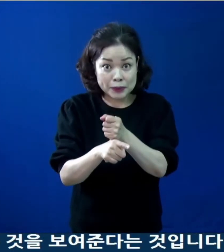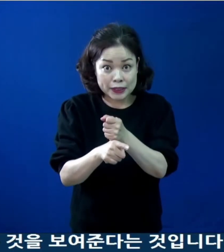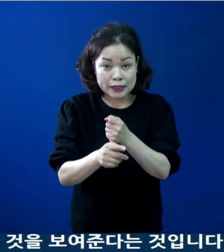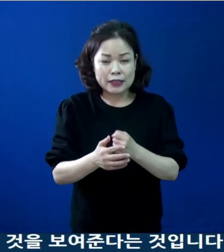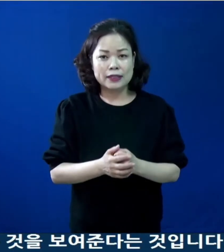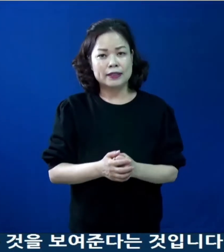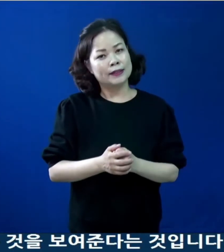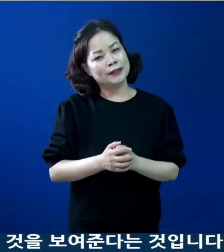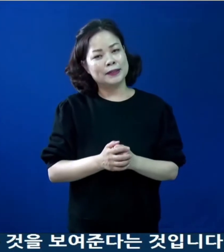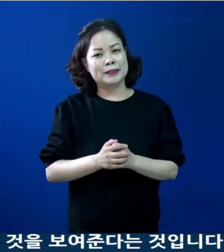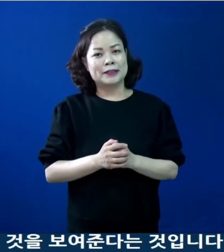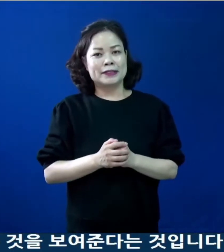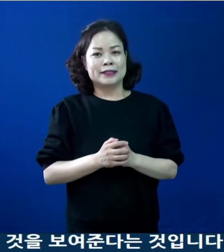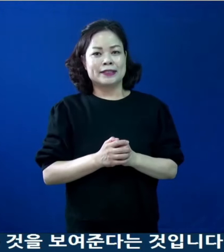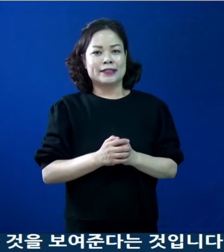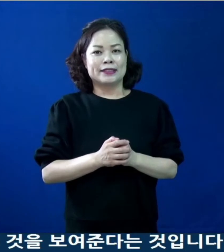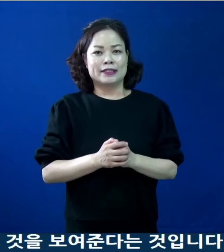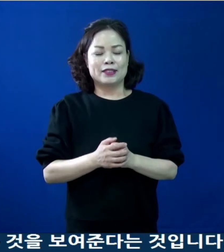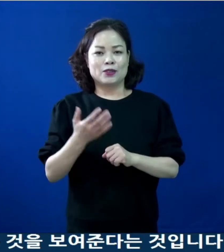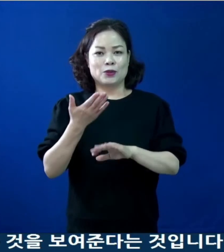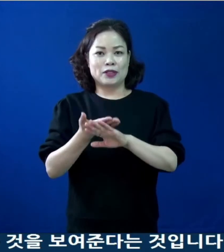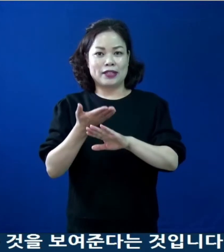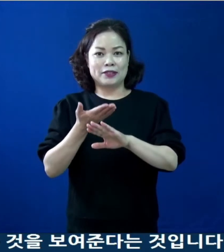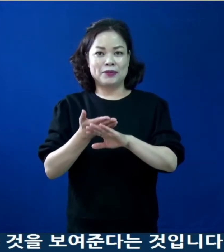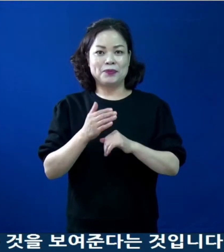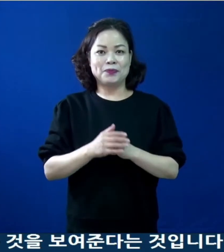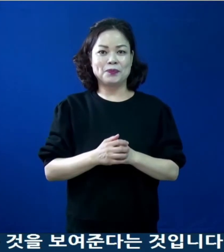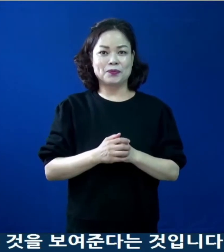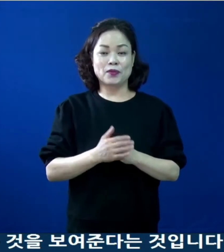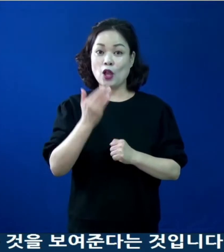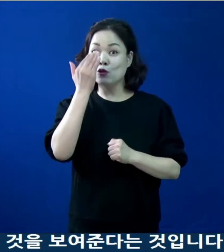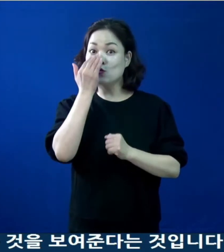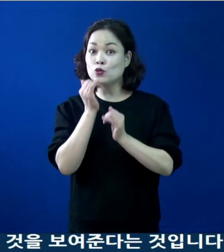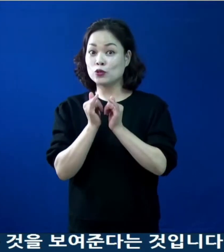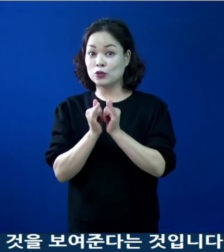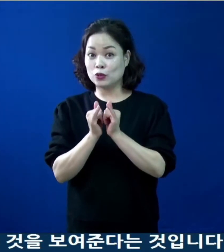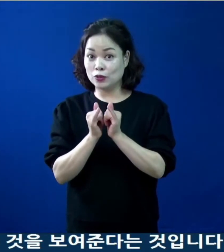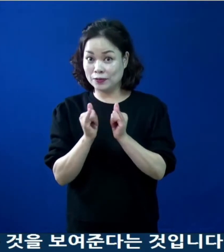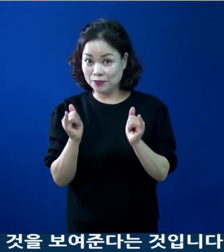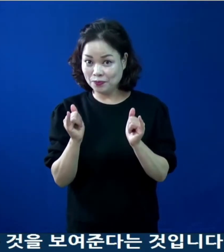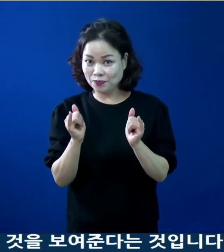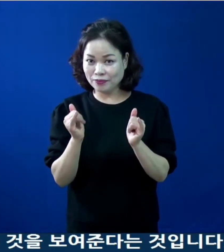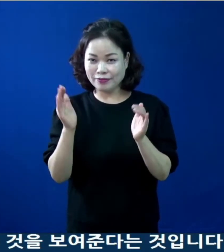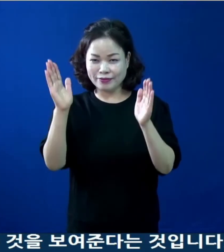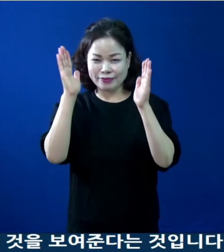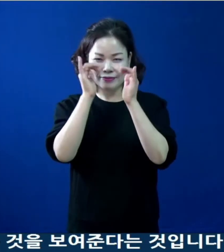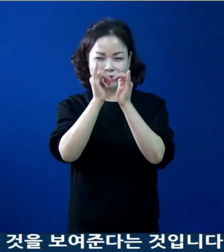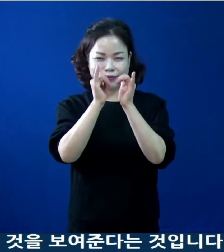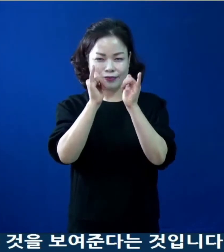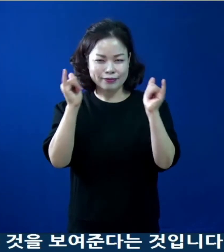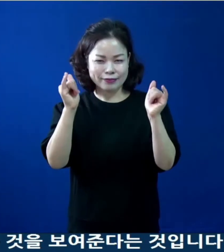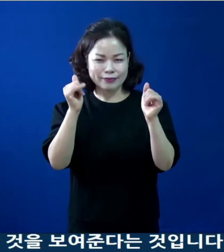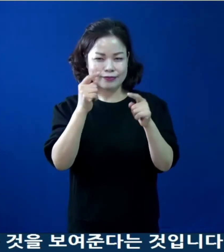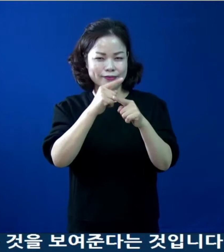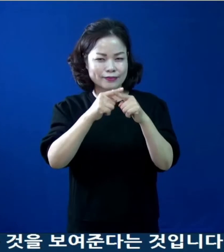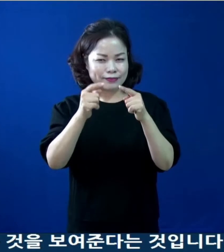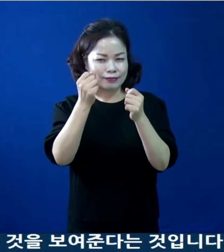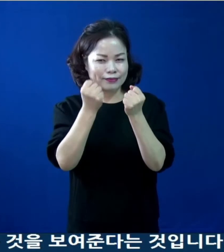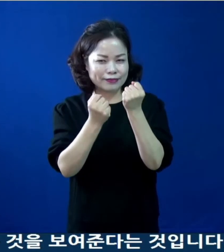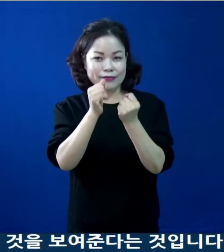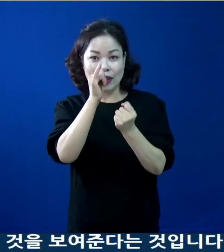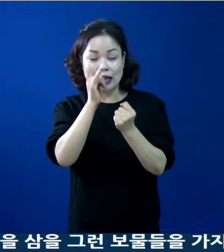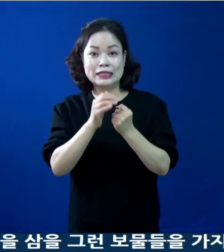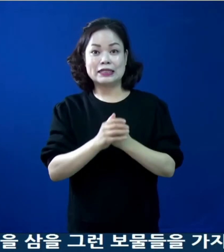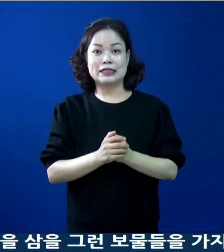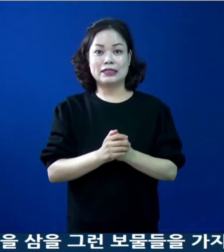여기에 또 다른 유대인 이 학자들의 해설이 붙는데